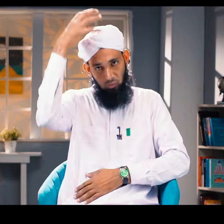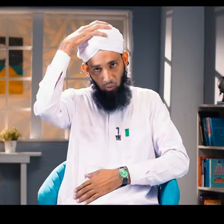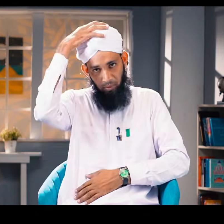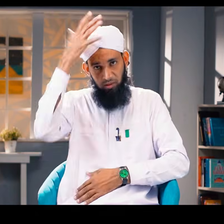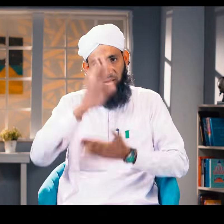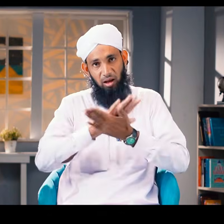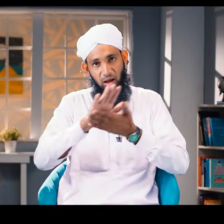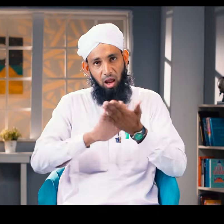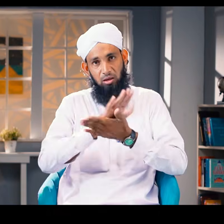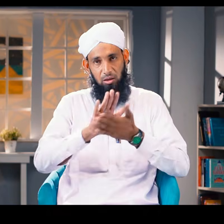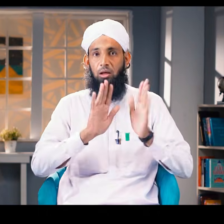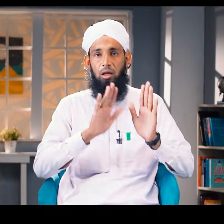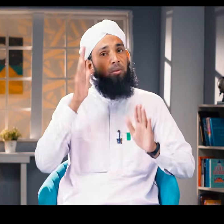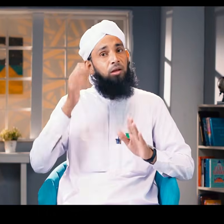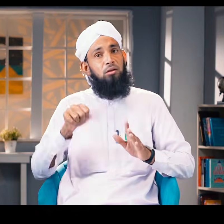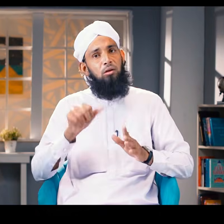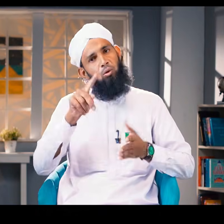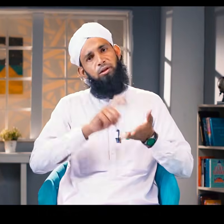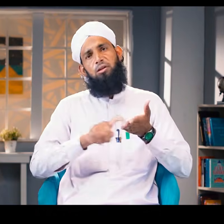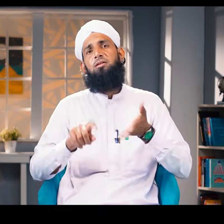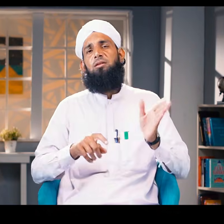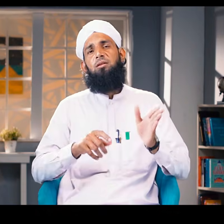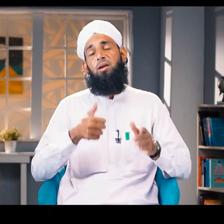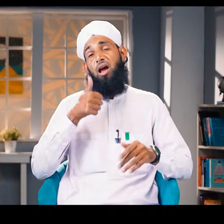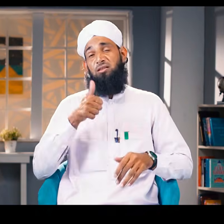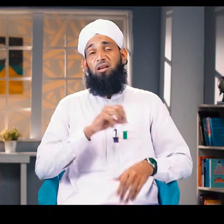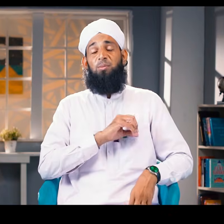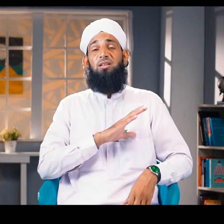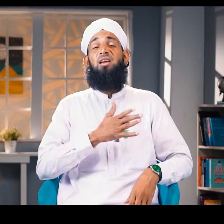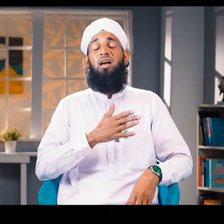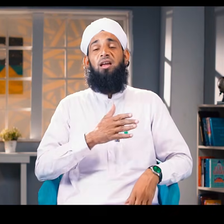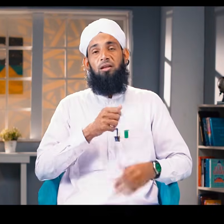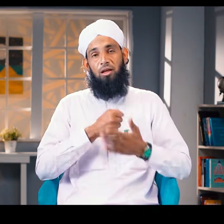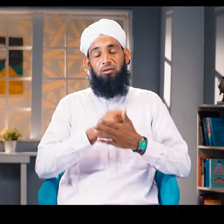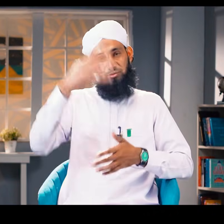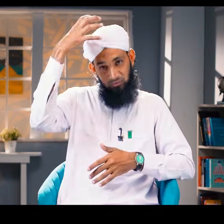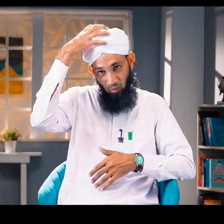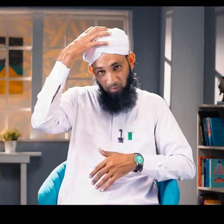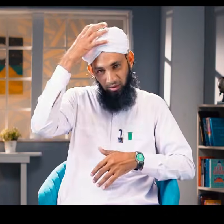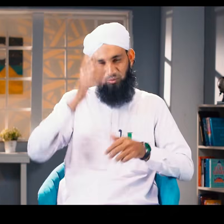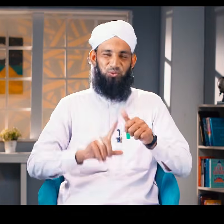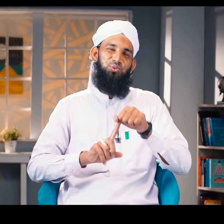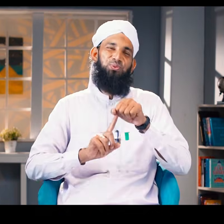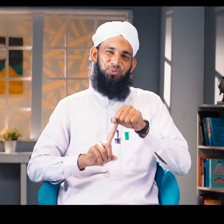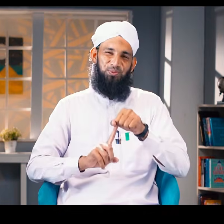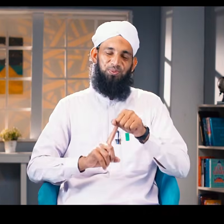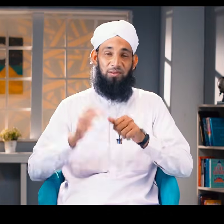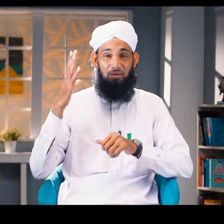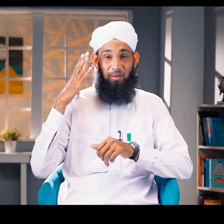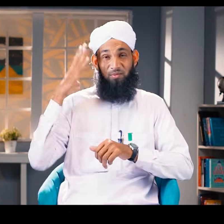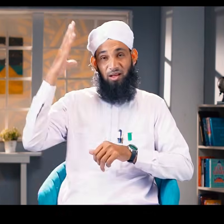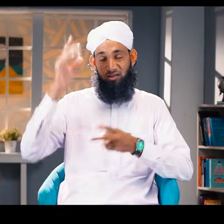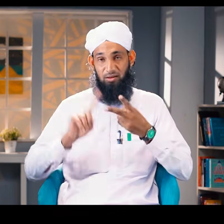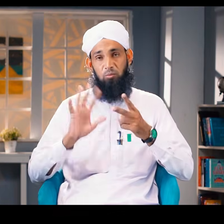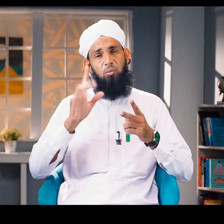گی؟ ٹوپی نہ ہو یا سر ننگا ہو نماز ہو جائے گی، لیکن سستی کی وجہ سے اگر نہیں پہنا تو نماز